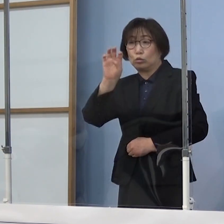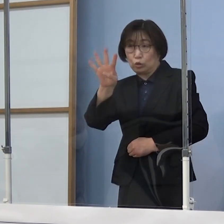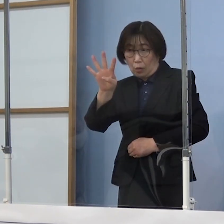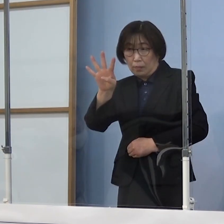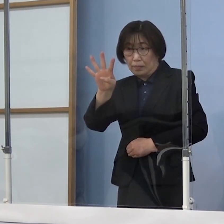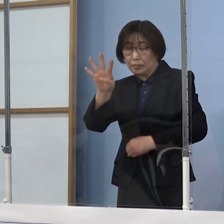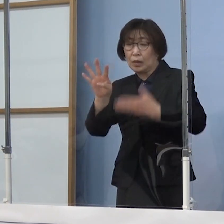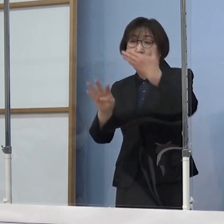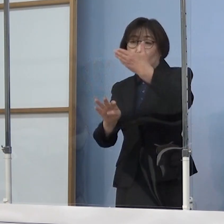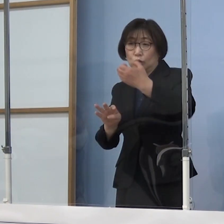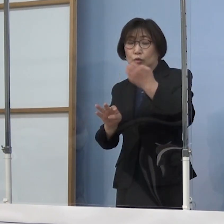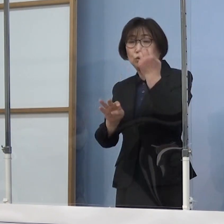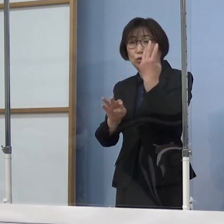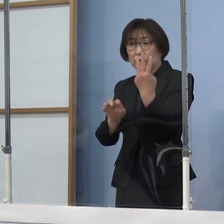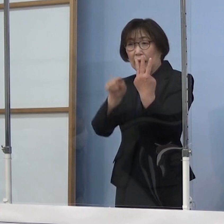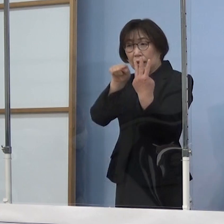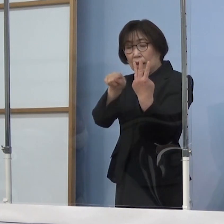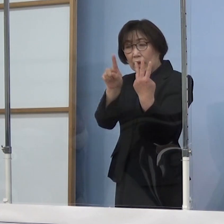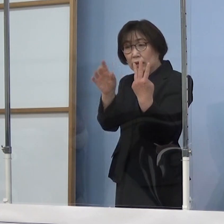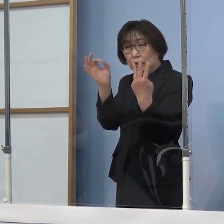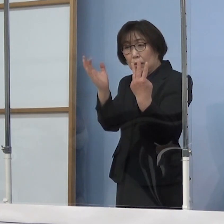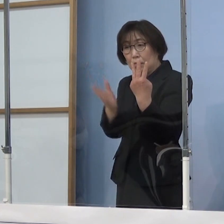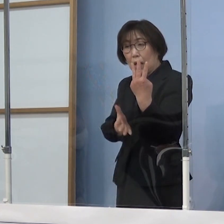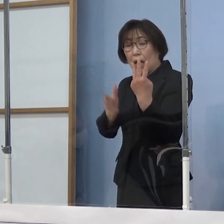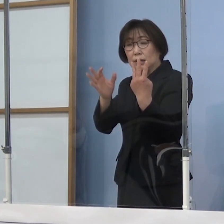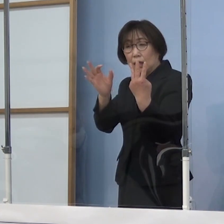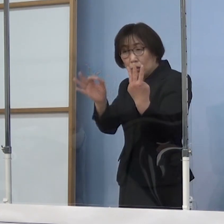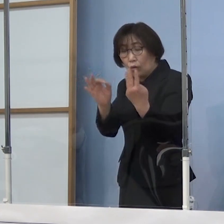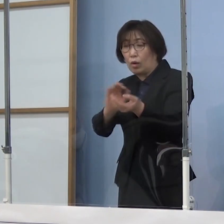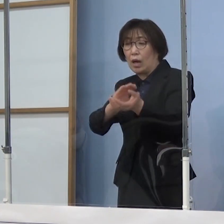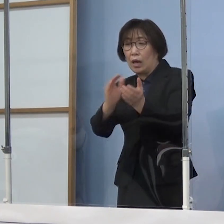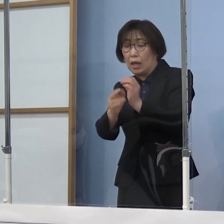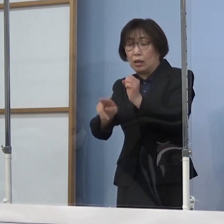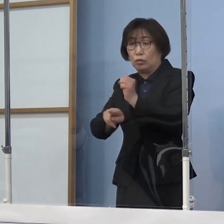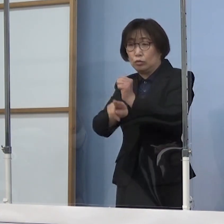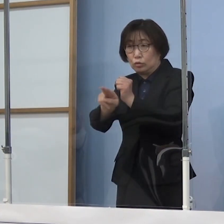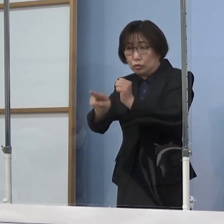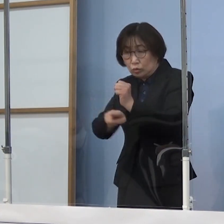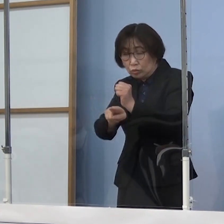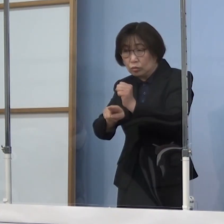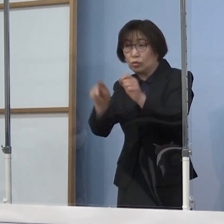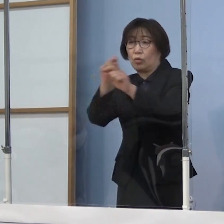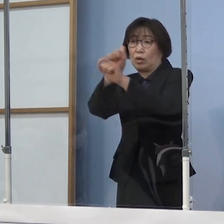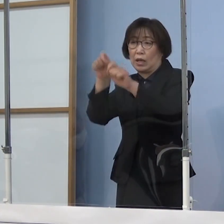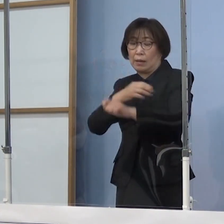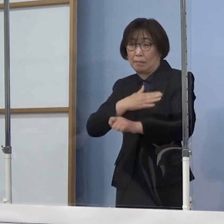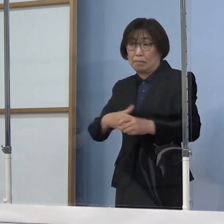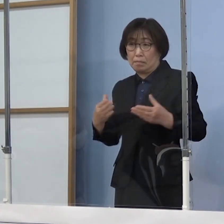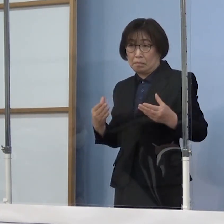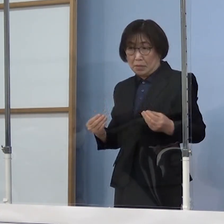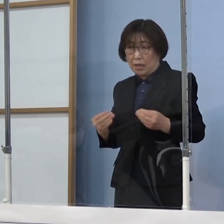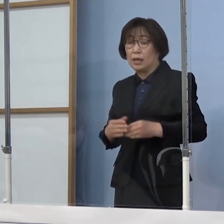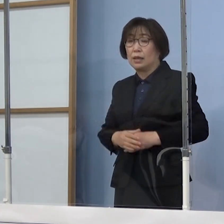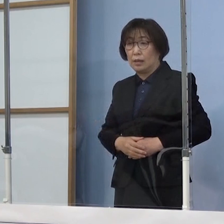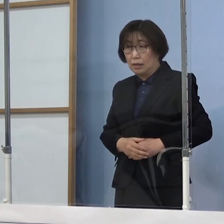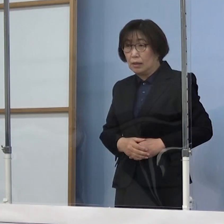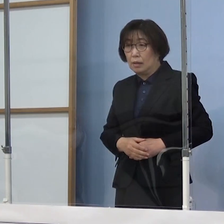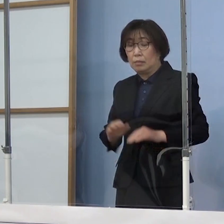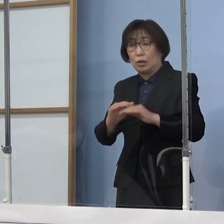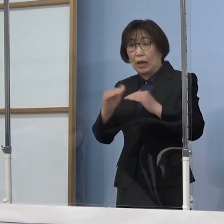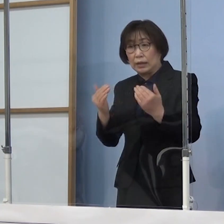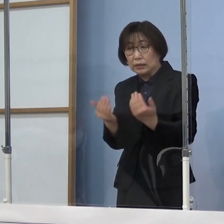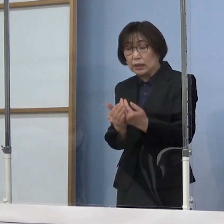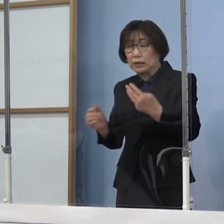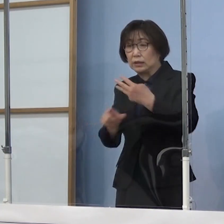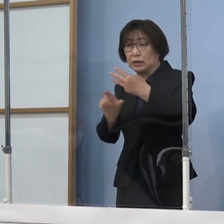して 93.1% が変異株ということで、もう完全にこの3